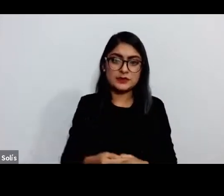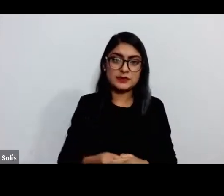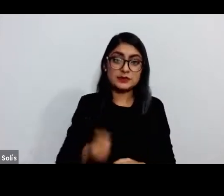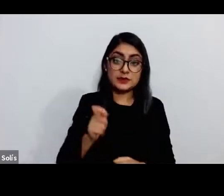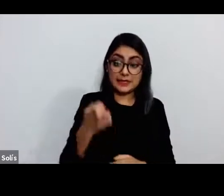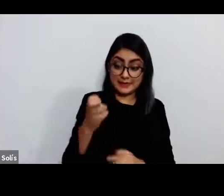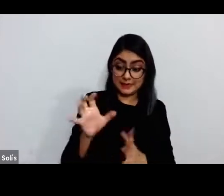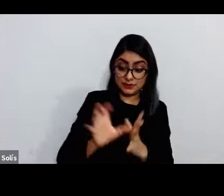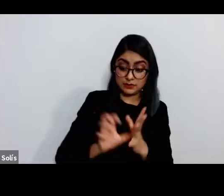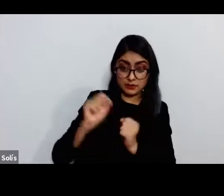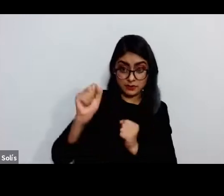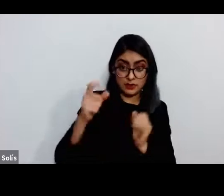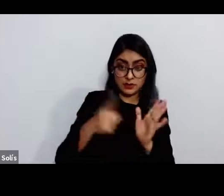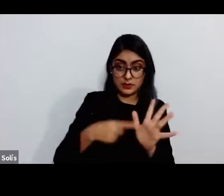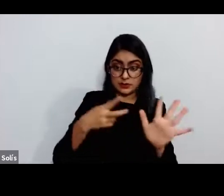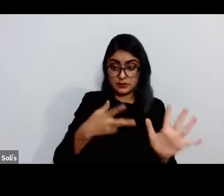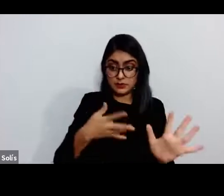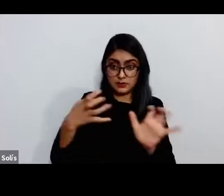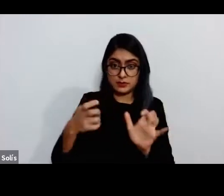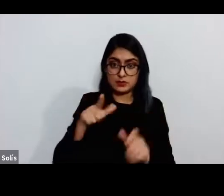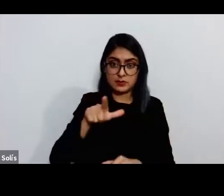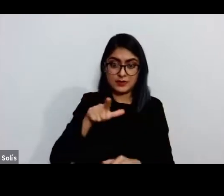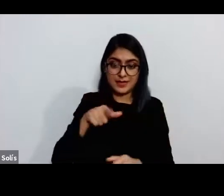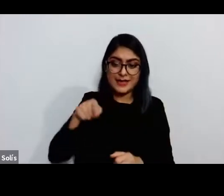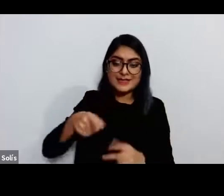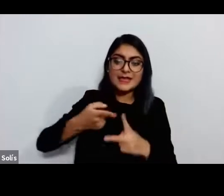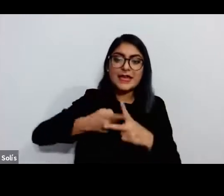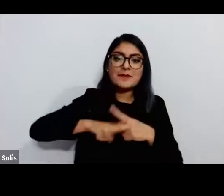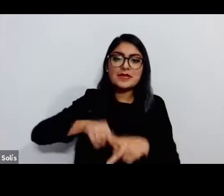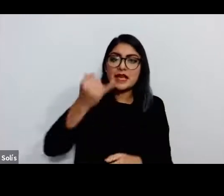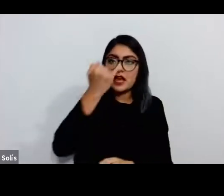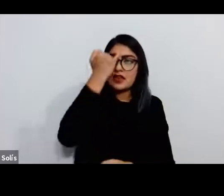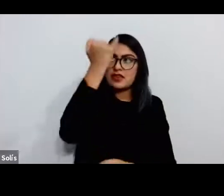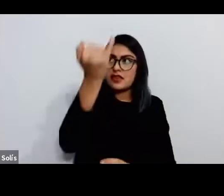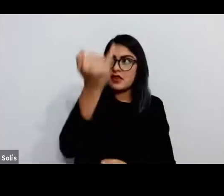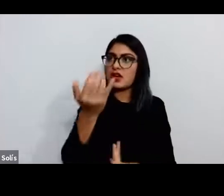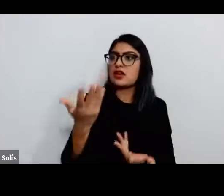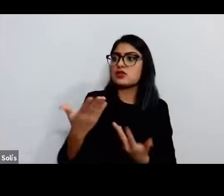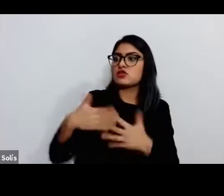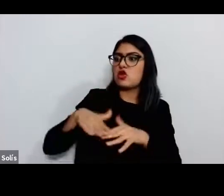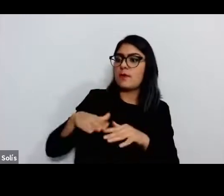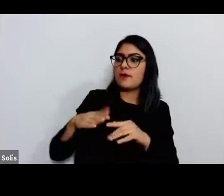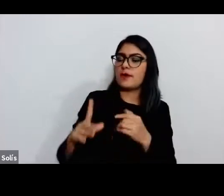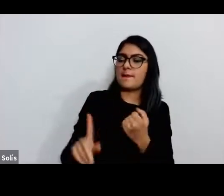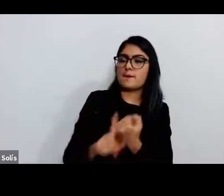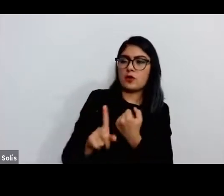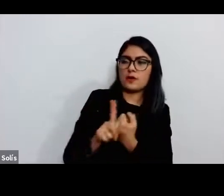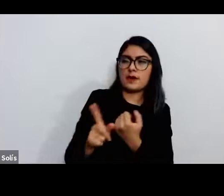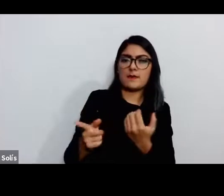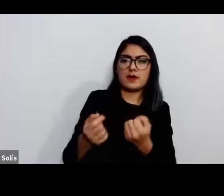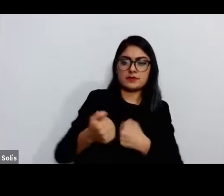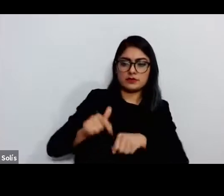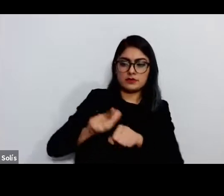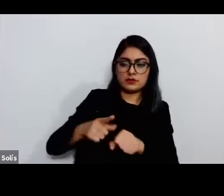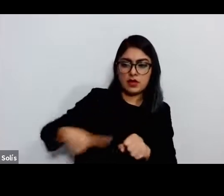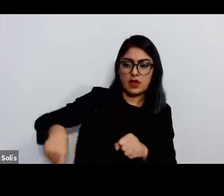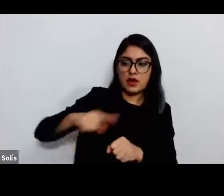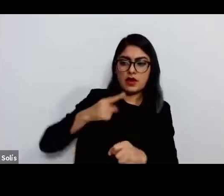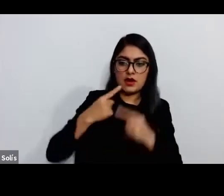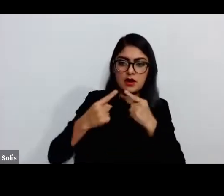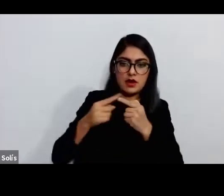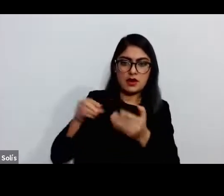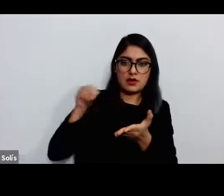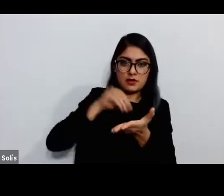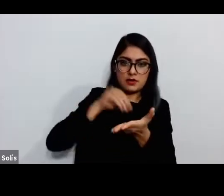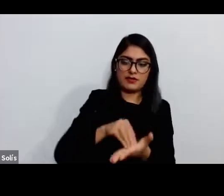inventa, digamos, la discusión sobre el tema de la cuestión social, pero es una constitución, la pionera, digamos, una constitución